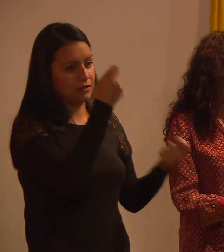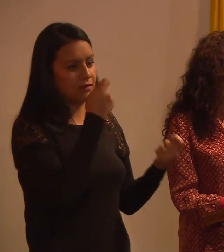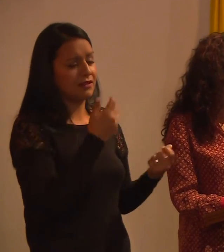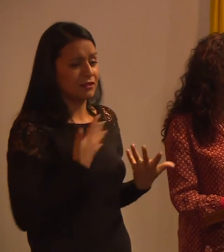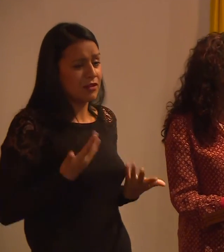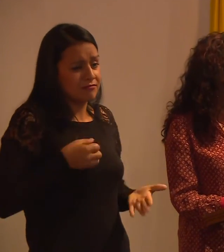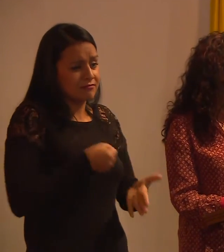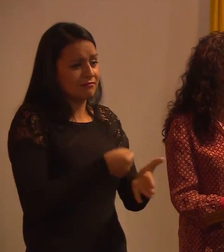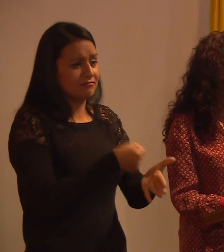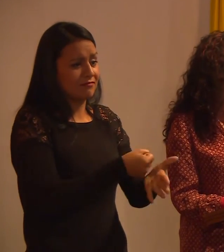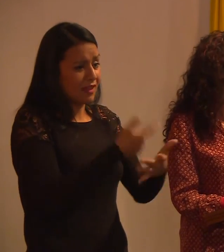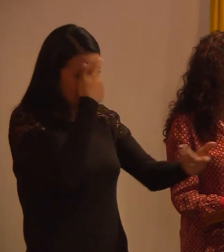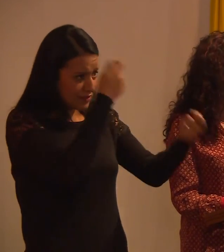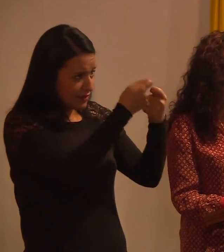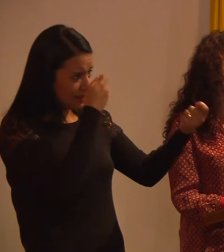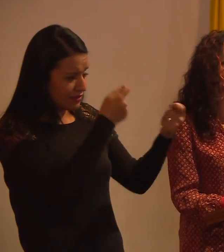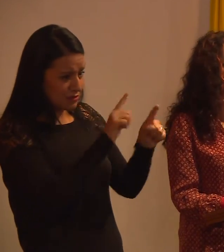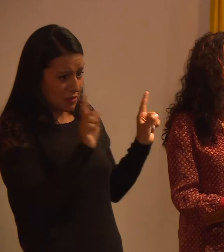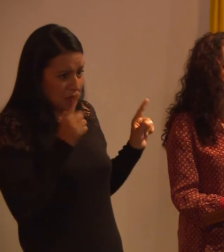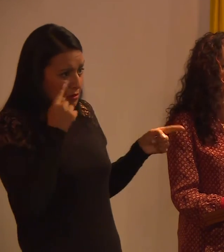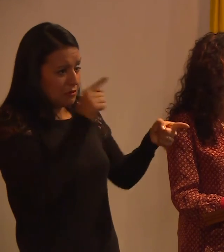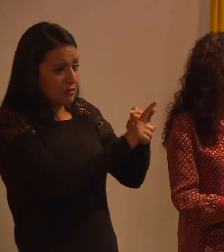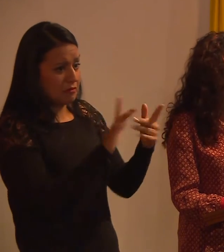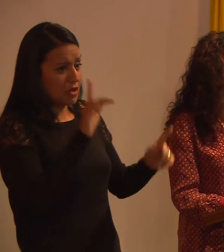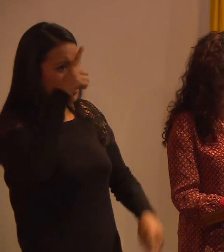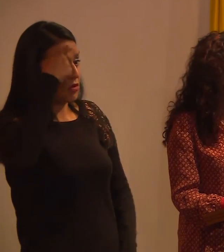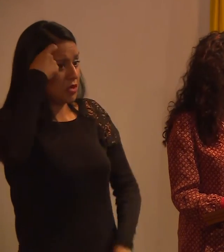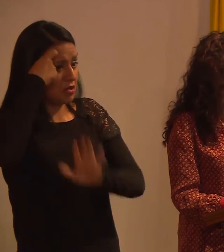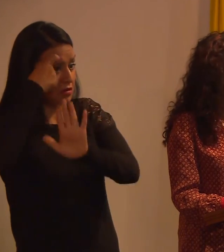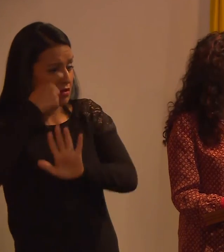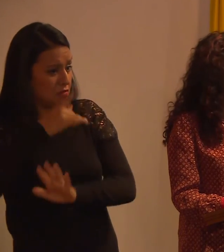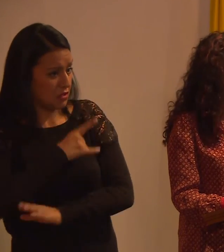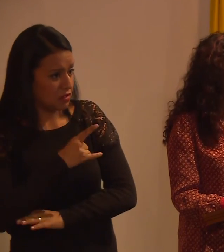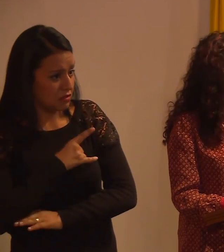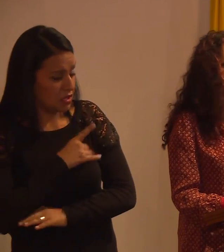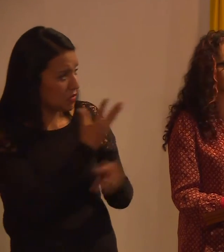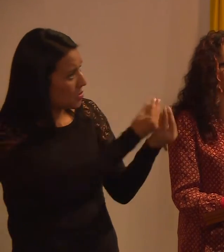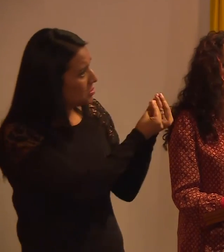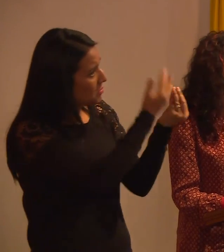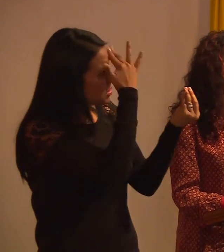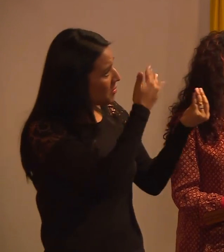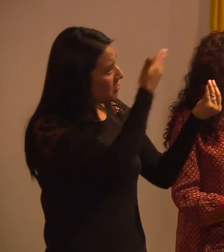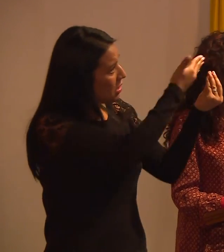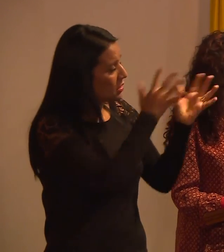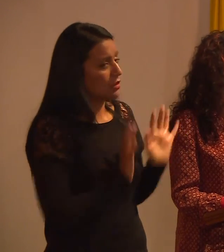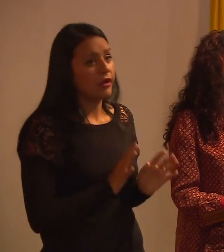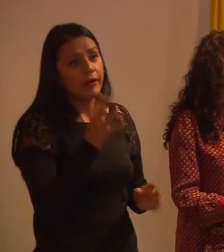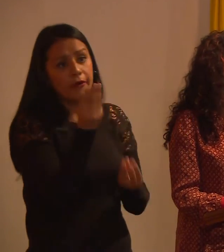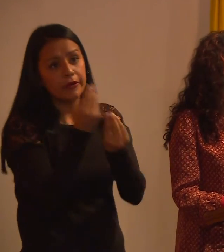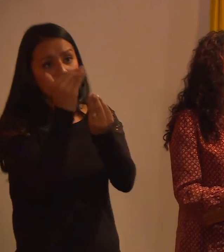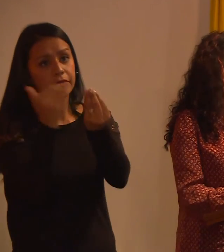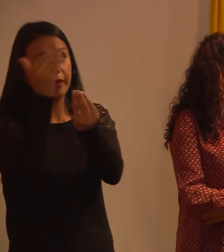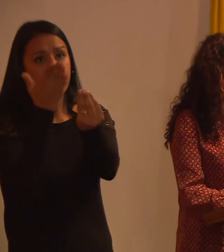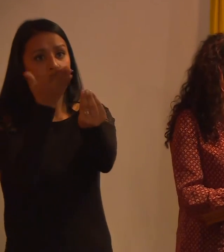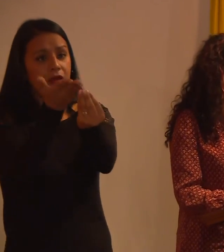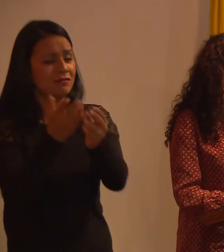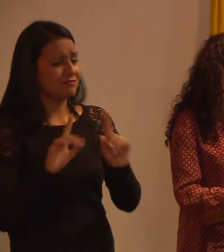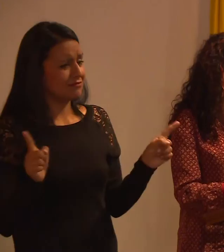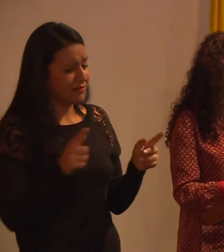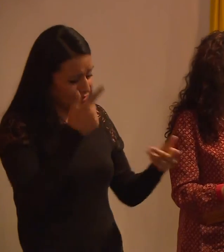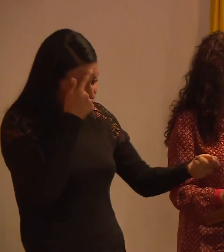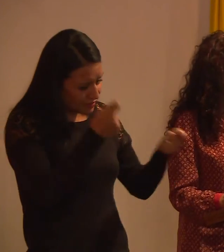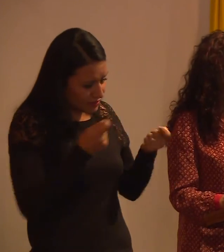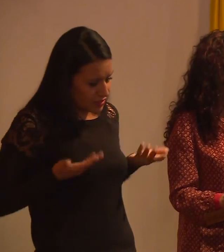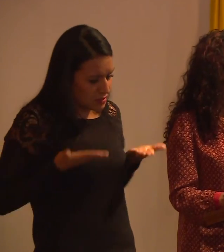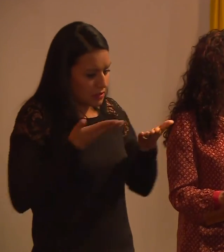Insisto, estas estrategias no son solamente para el gobierno universitario, para el consejo académico o el consejo superior. Estas